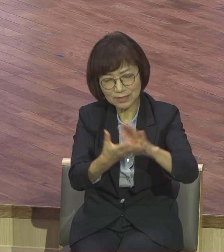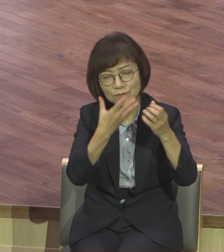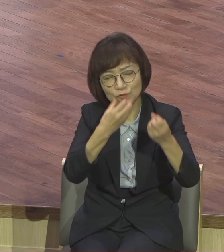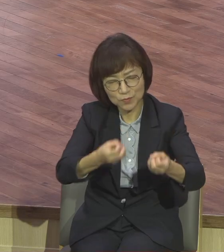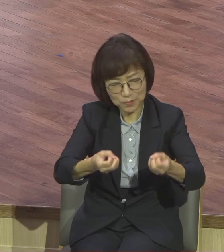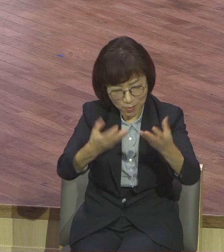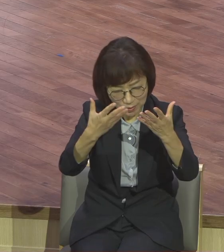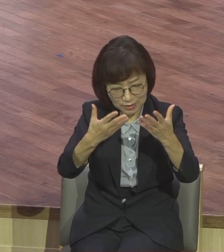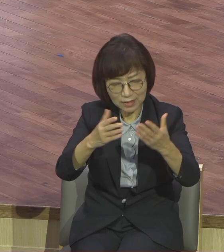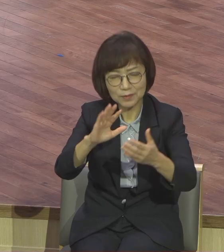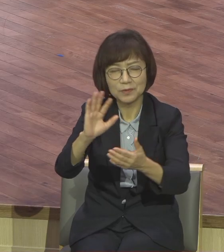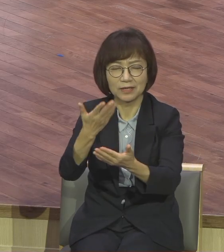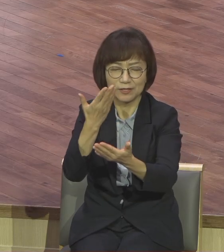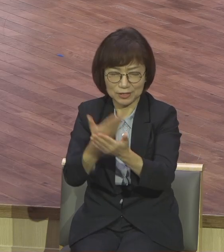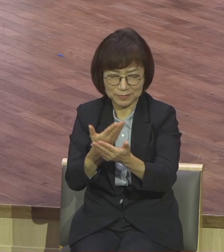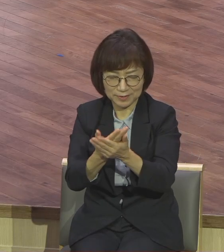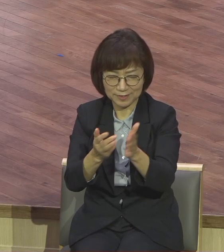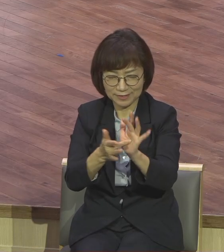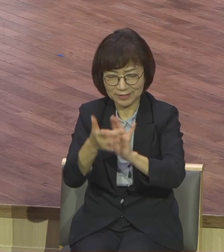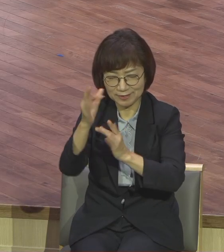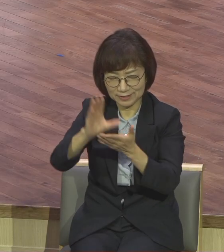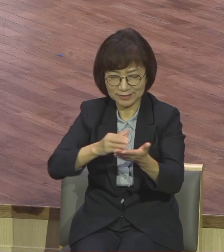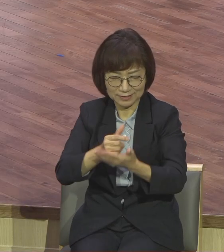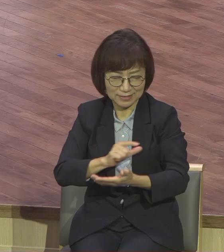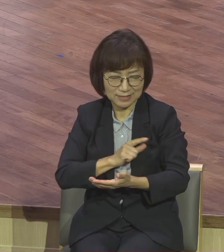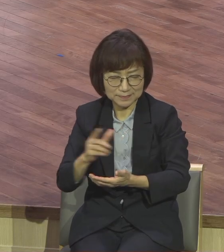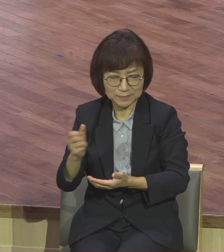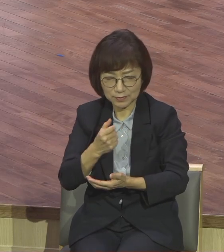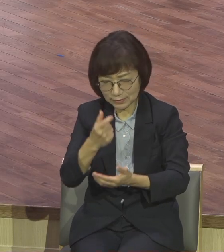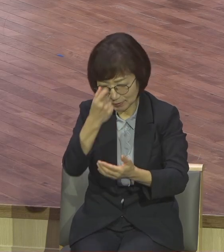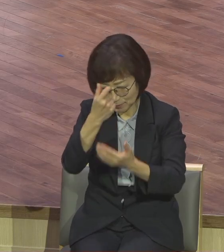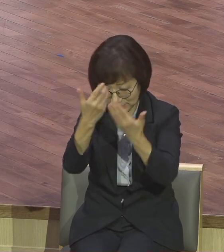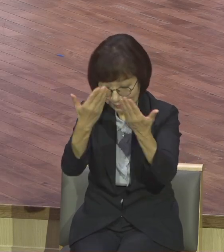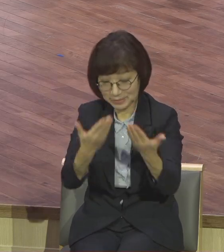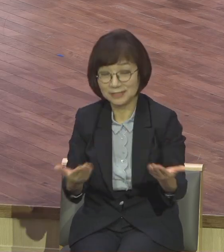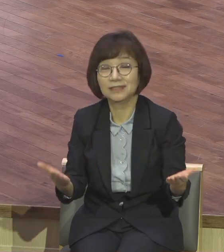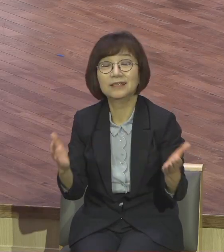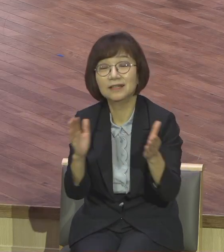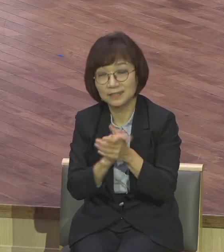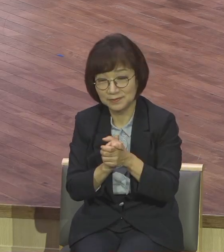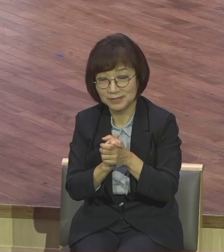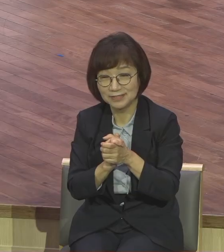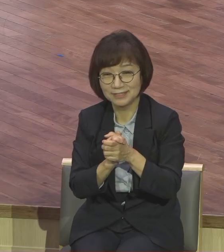주옵소서. 예수의 손 받들어 기도합니다. 아멘.